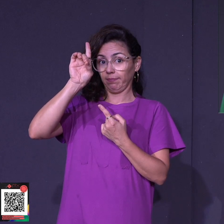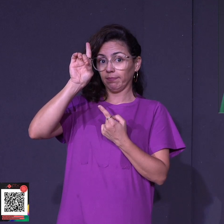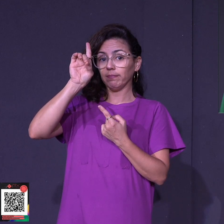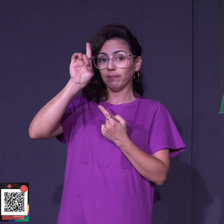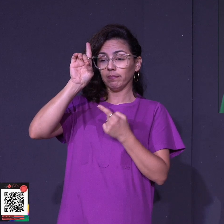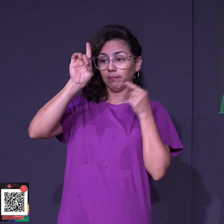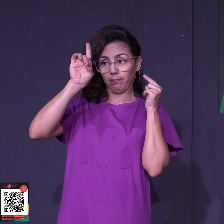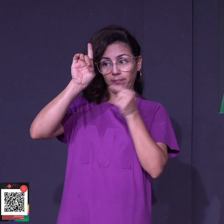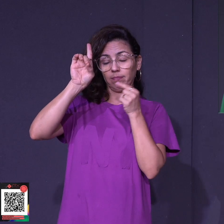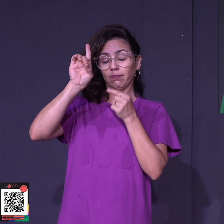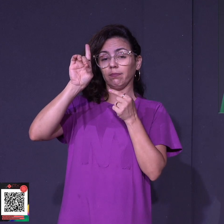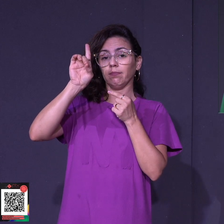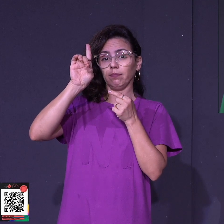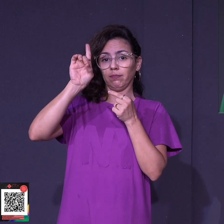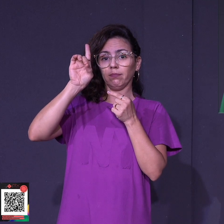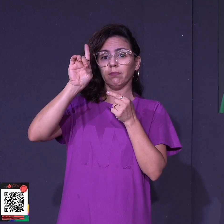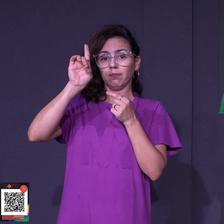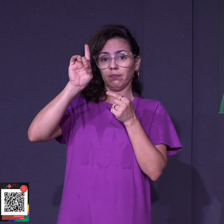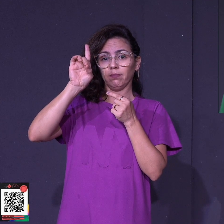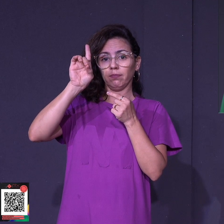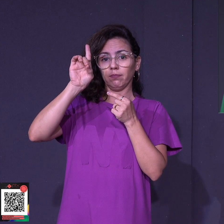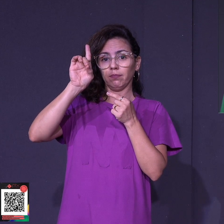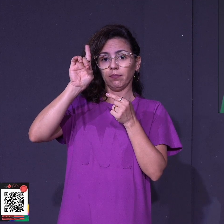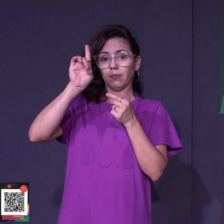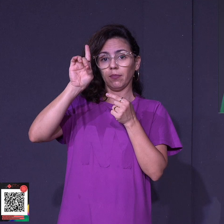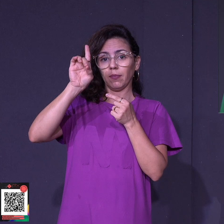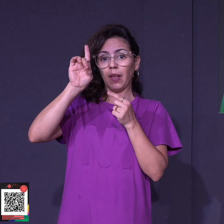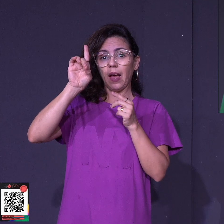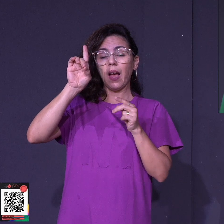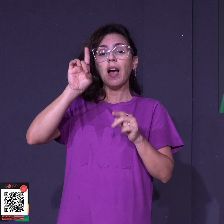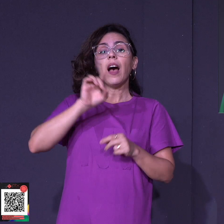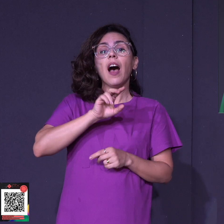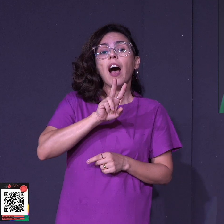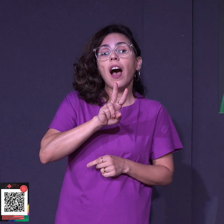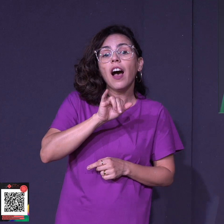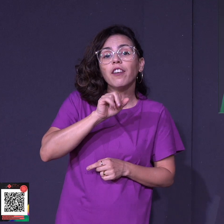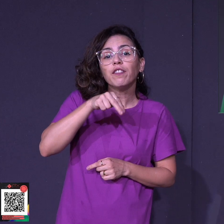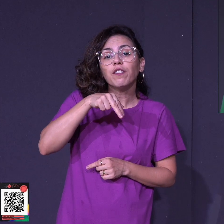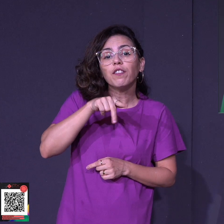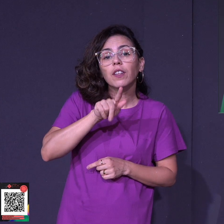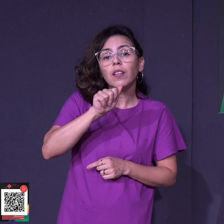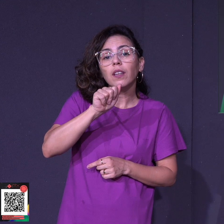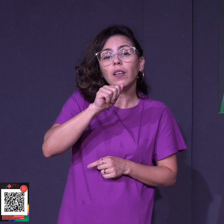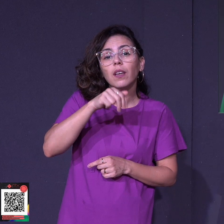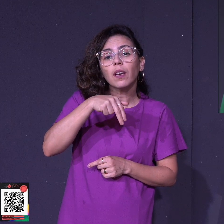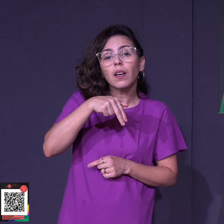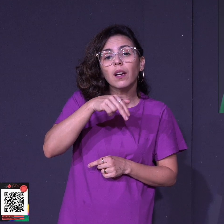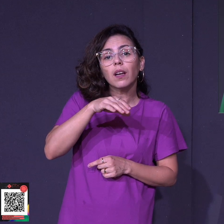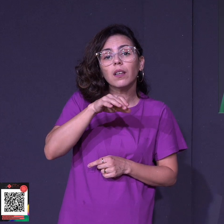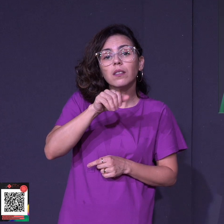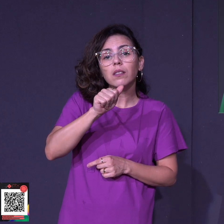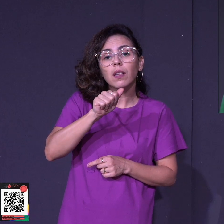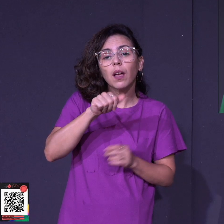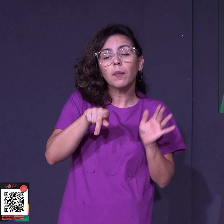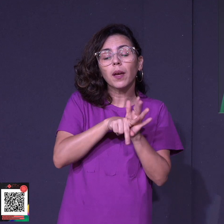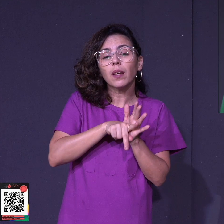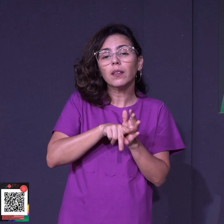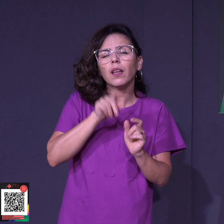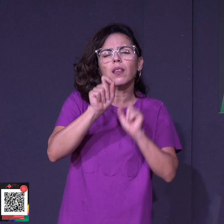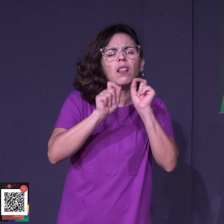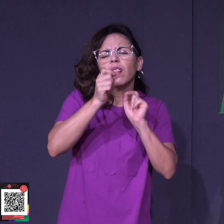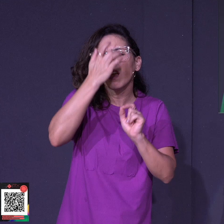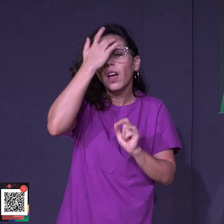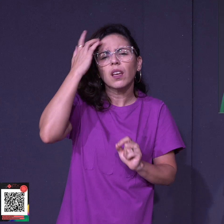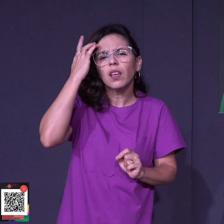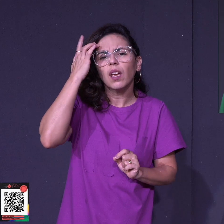É sua, minha é a vingança. Eu retribuirei. Não é o Pedro, nem o João, nem o Alex,